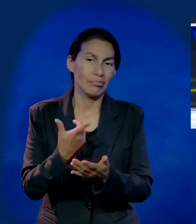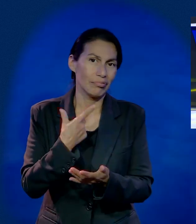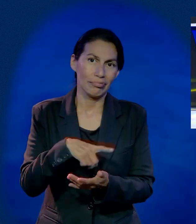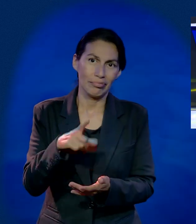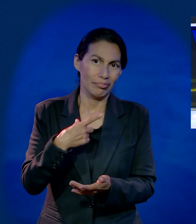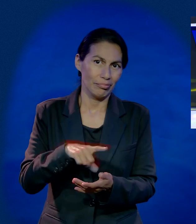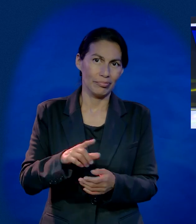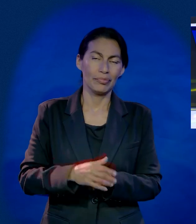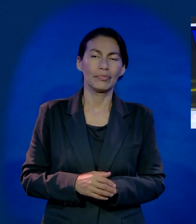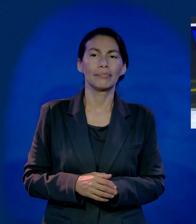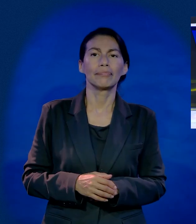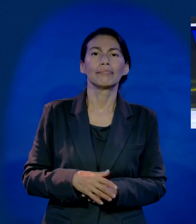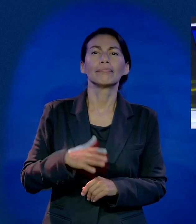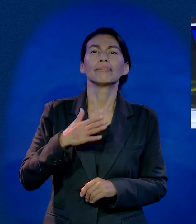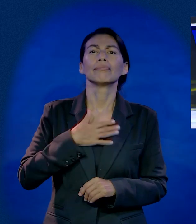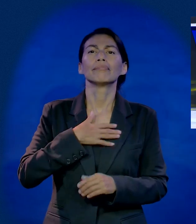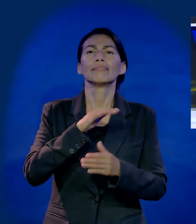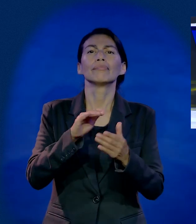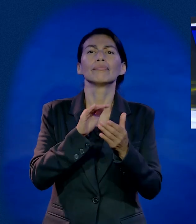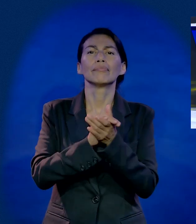Pero no me gusta que mis hijos se caigan.